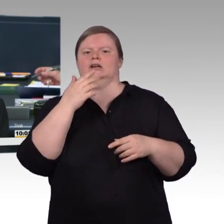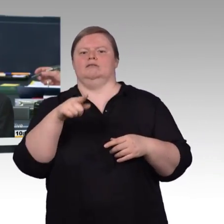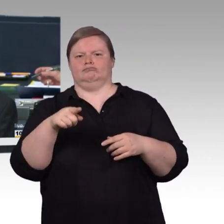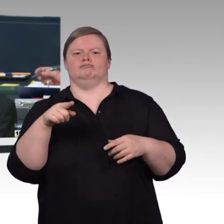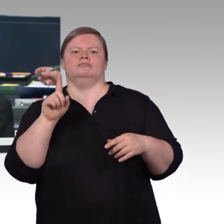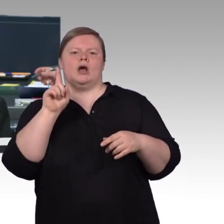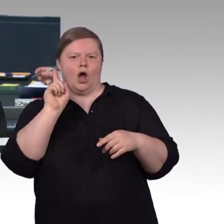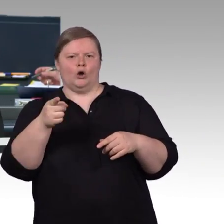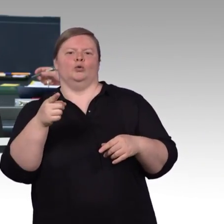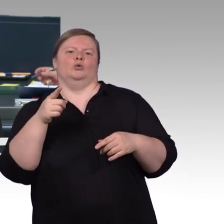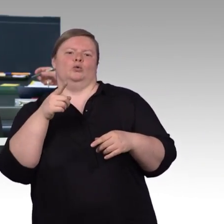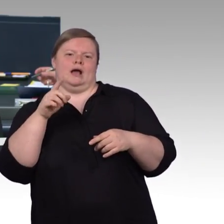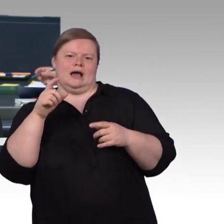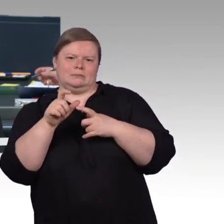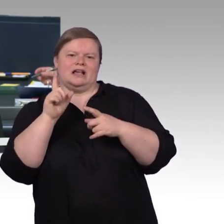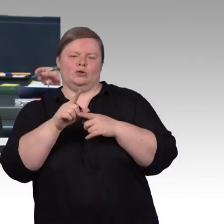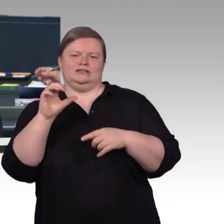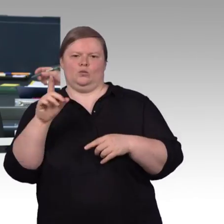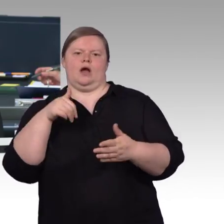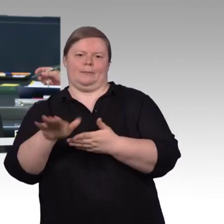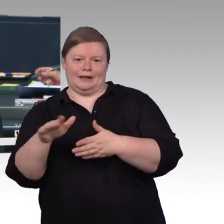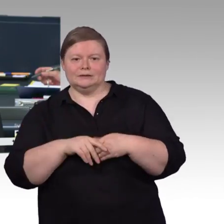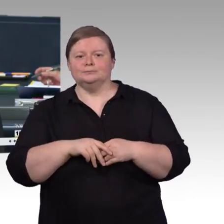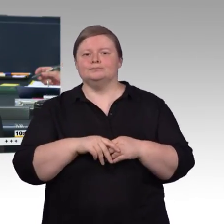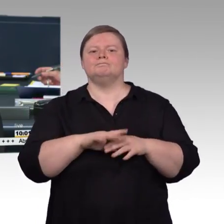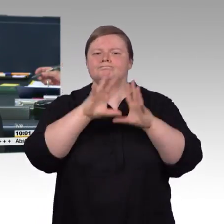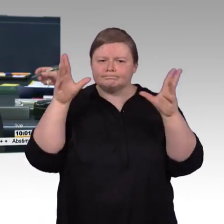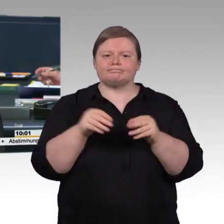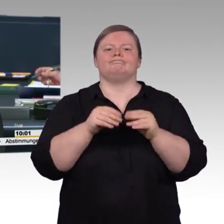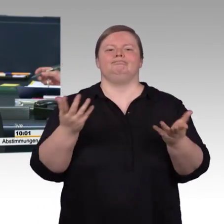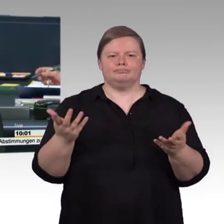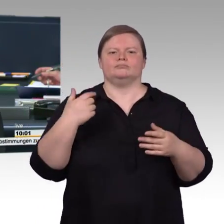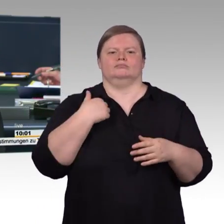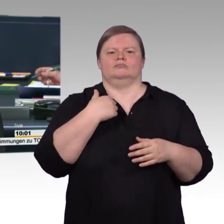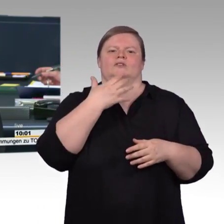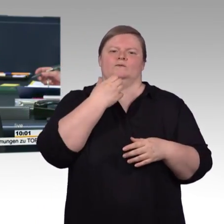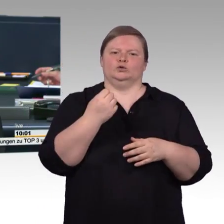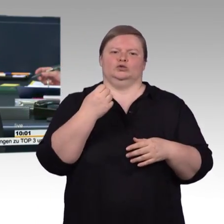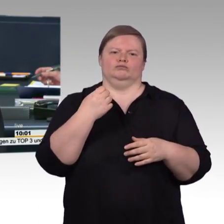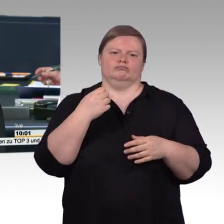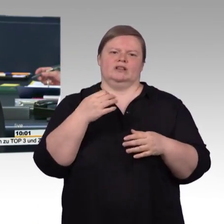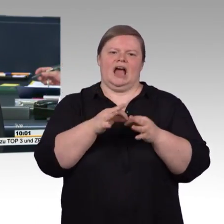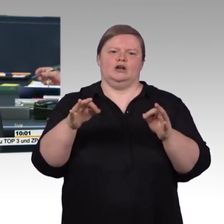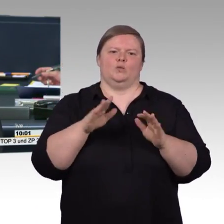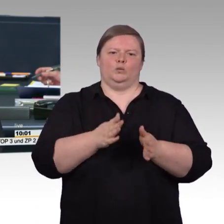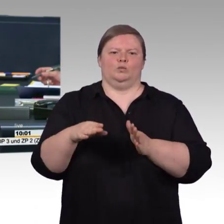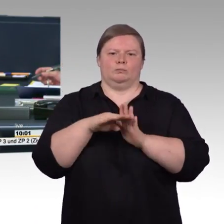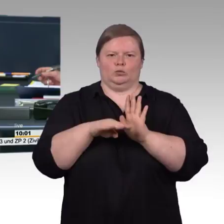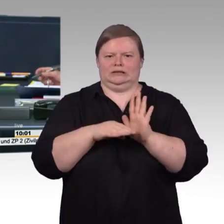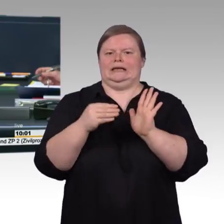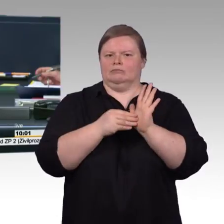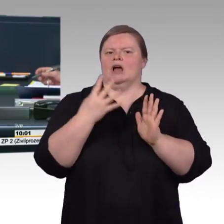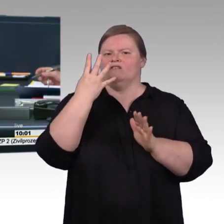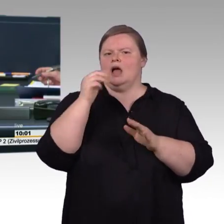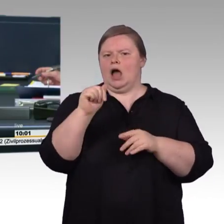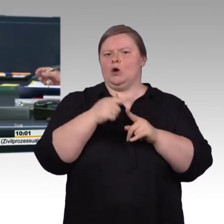3, Beratung von Vorlagen zum Wirtschafts- und Handelsabkommen mit Kanada und zum Freihandelsabkommen mit Japan. Über den